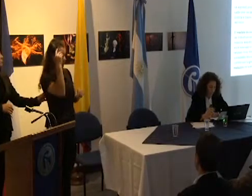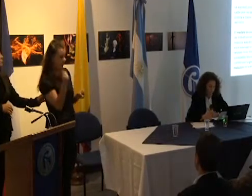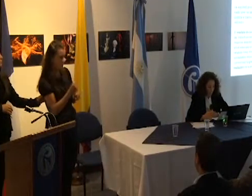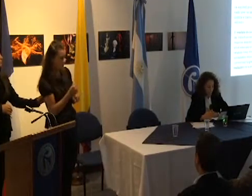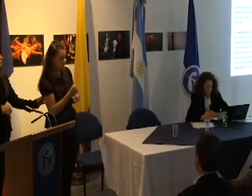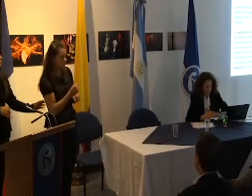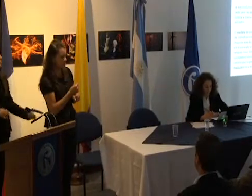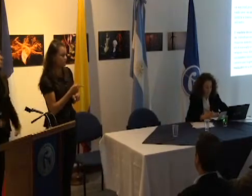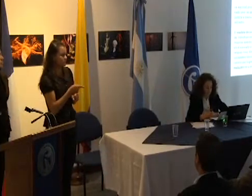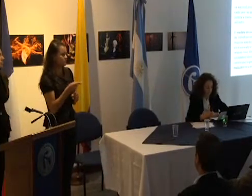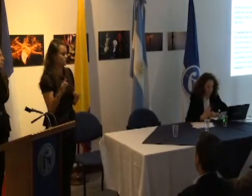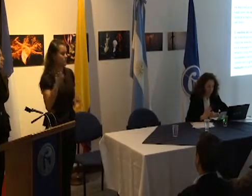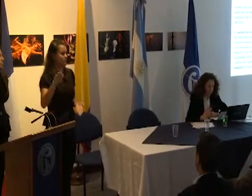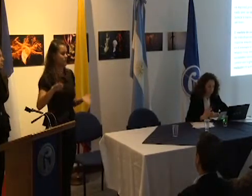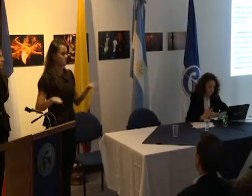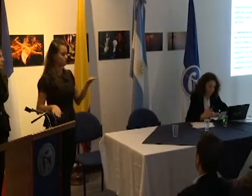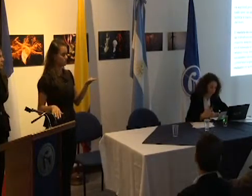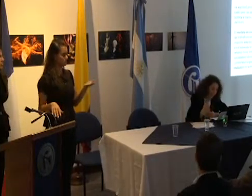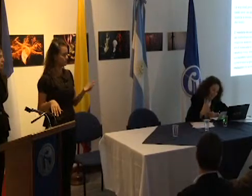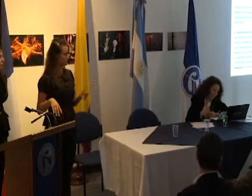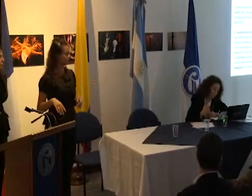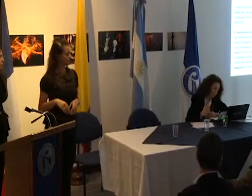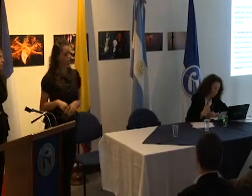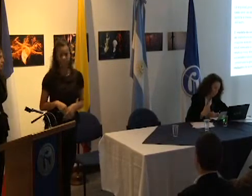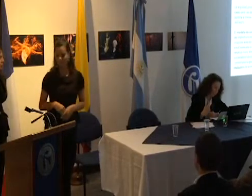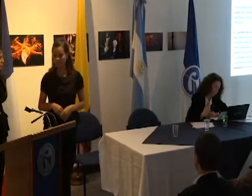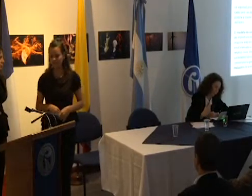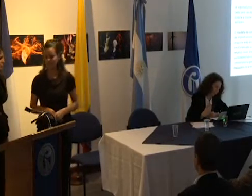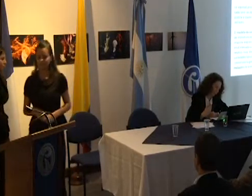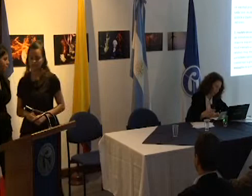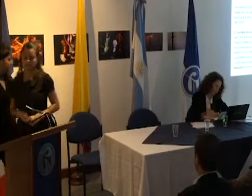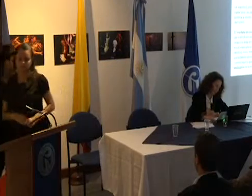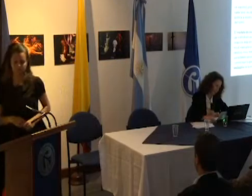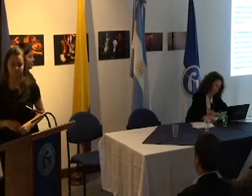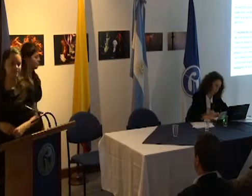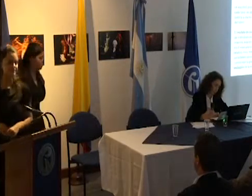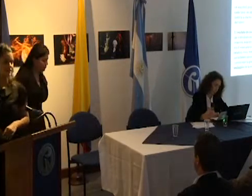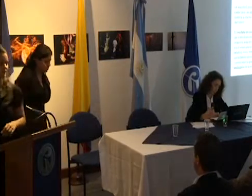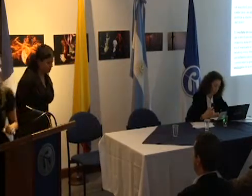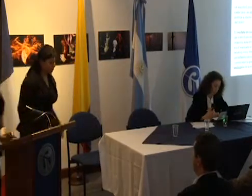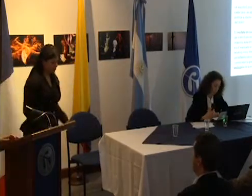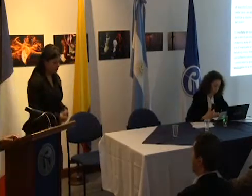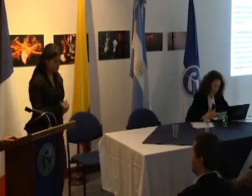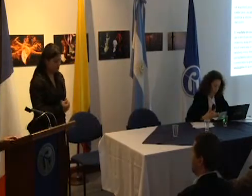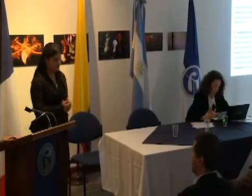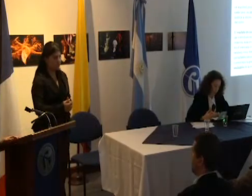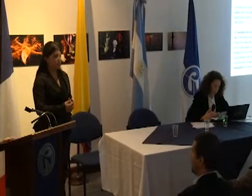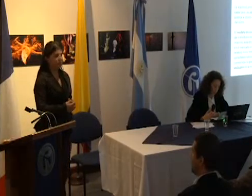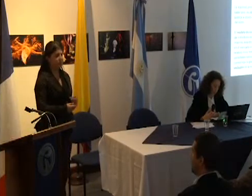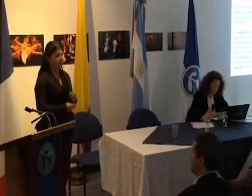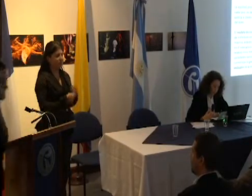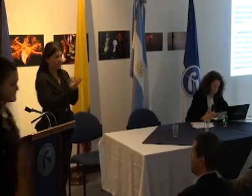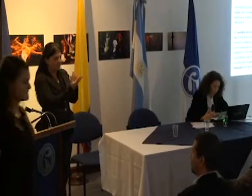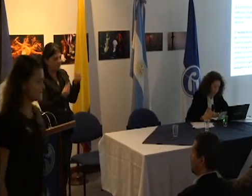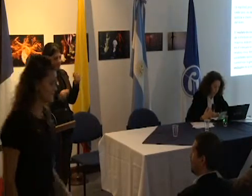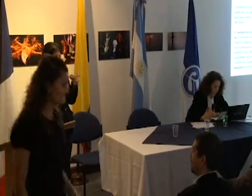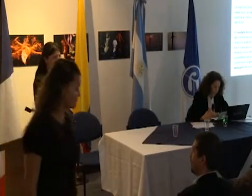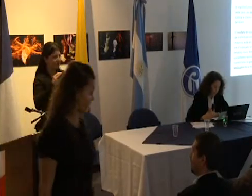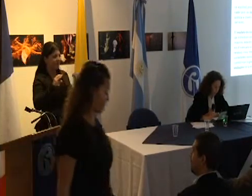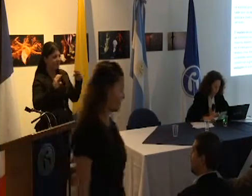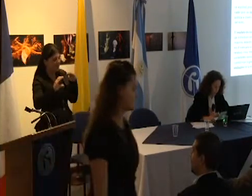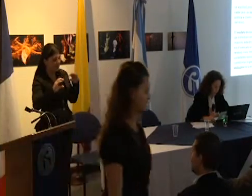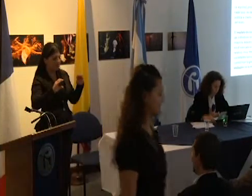pero además esas desigualdades intracategoriales no son no